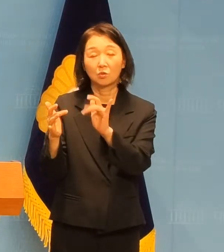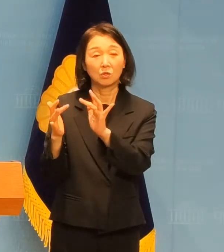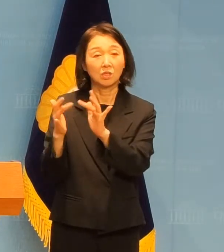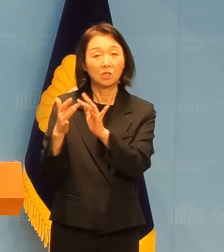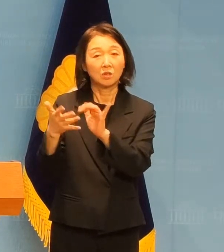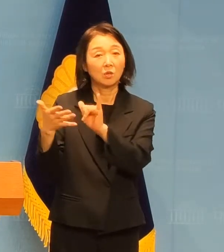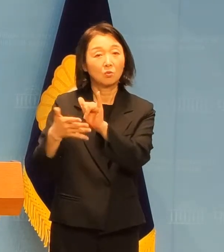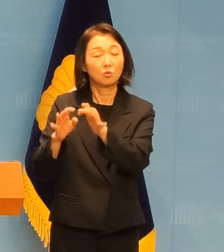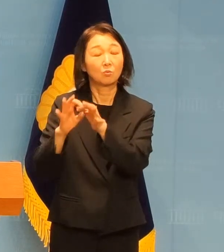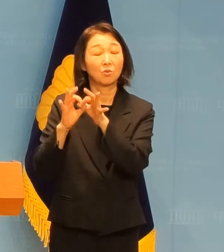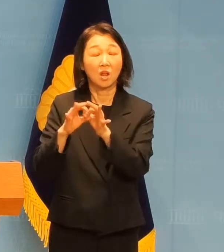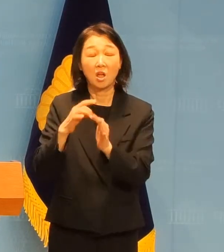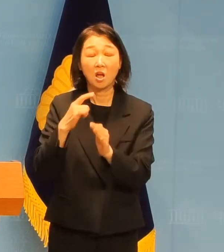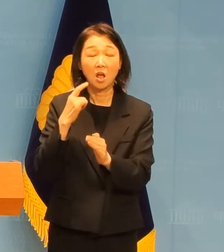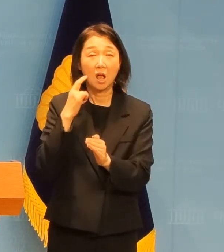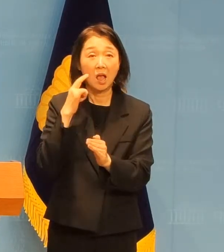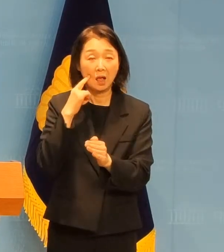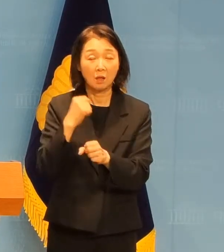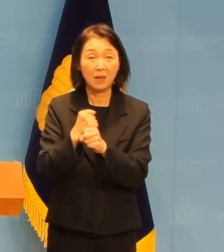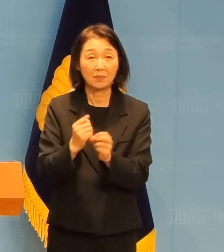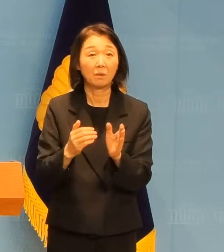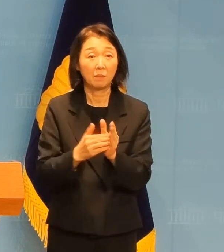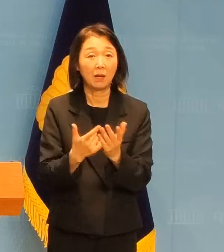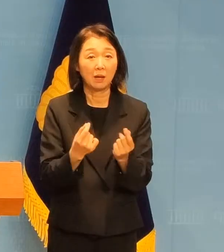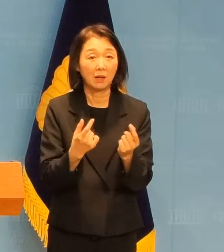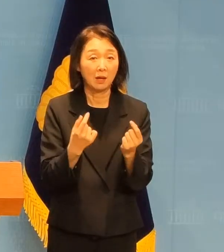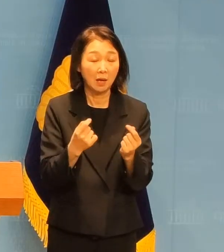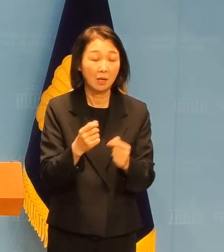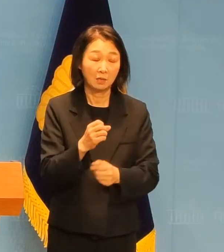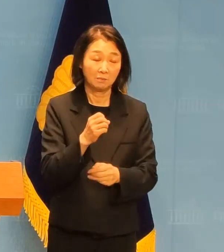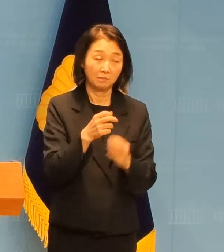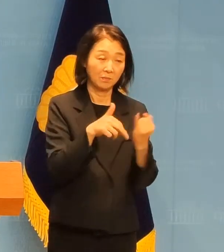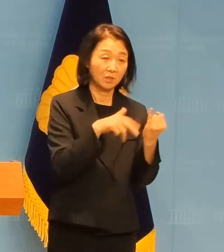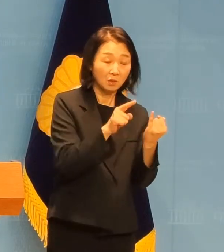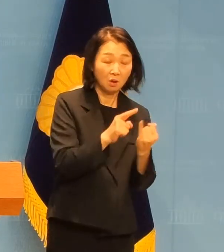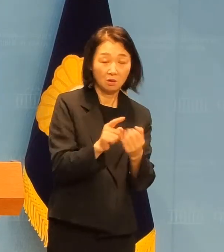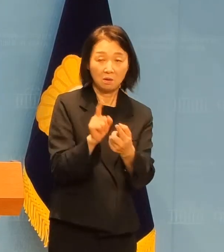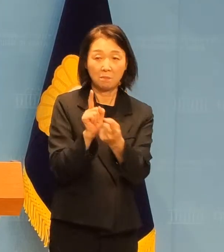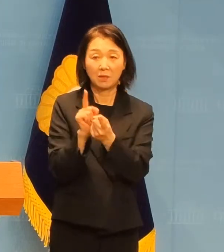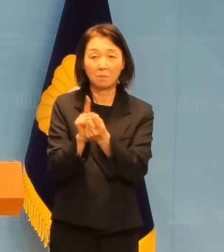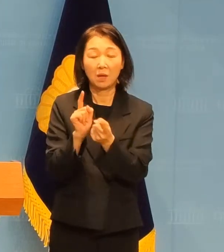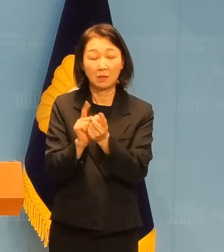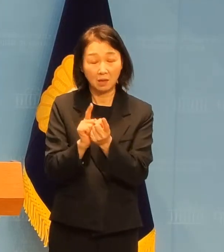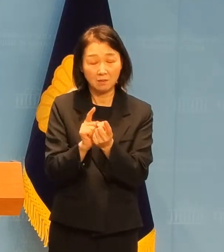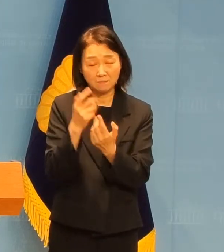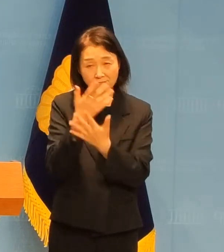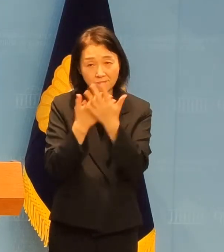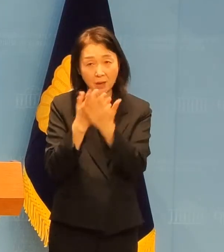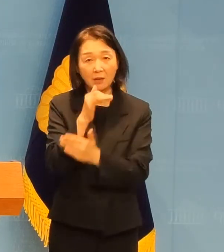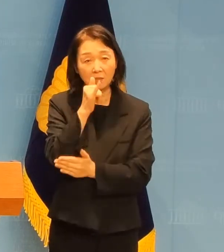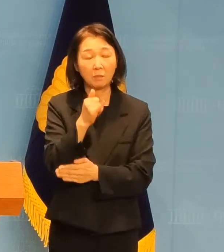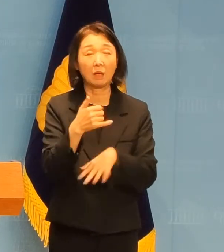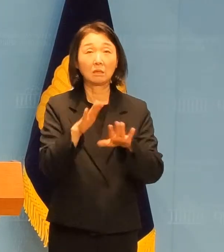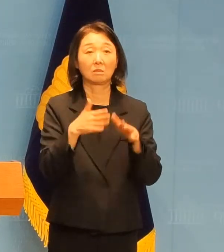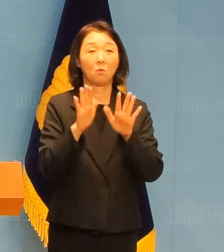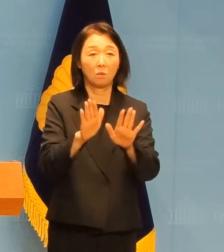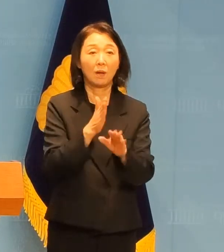음성이라는 게 드러났고 서 의원은 갑자기 회동 여부는 정확하지 않다며 오리발을 내밀고